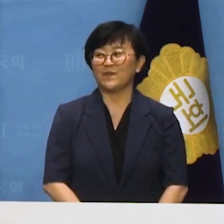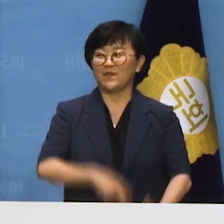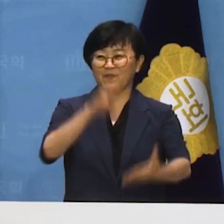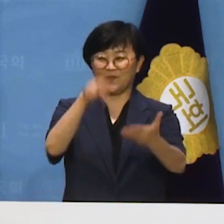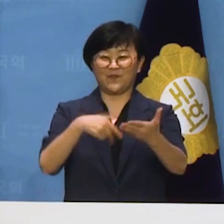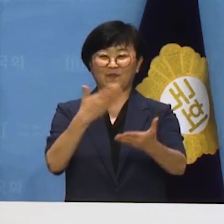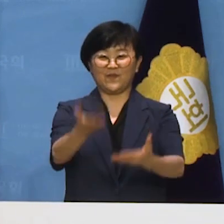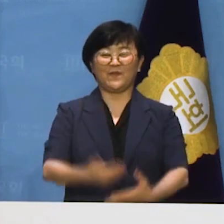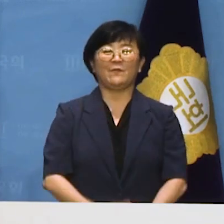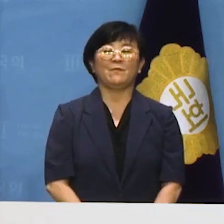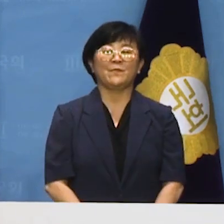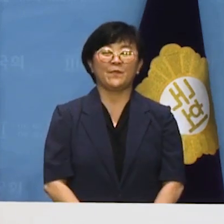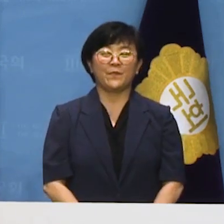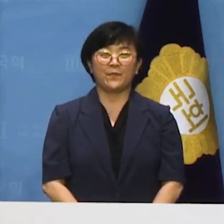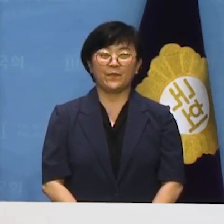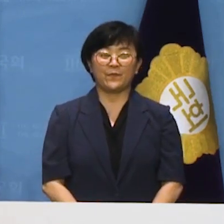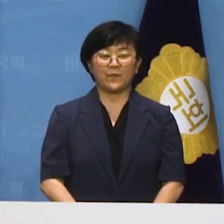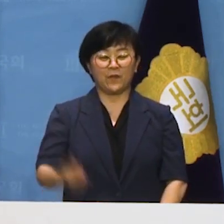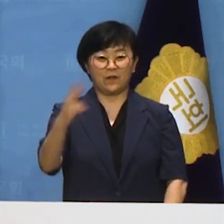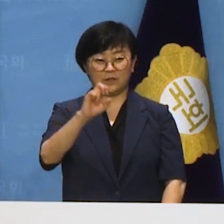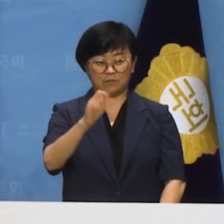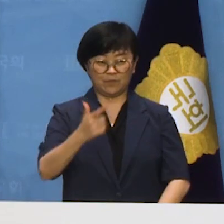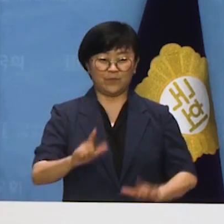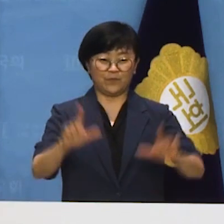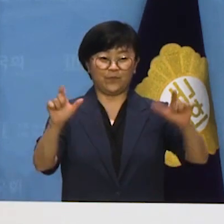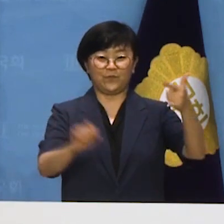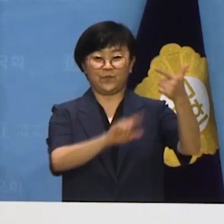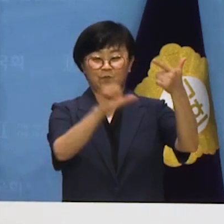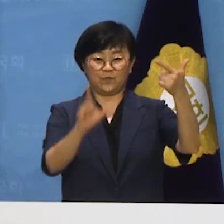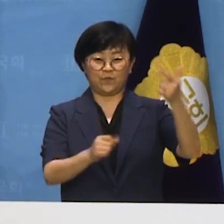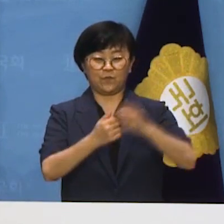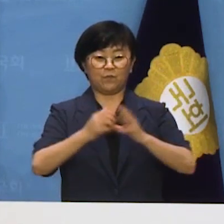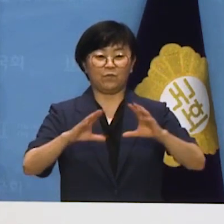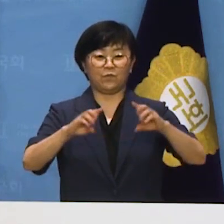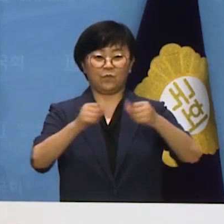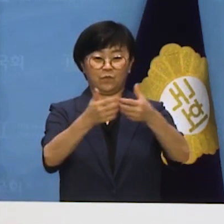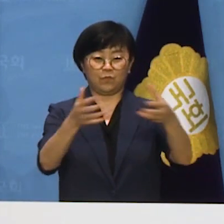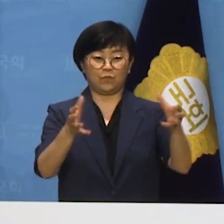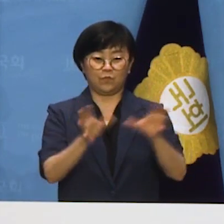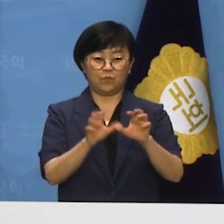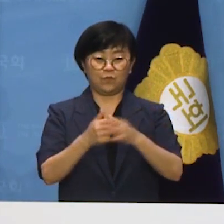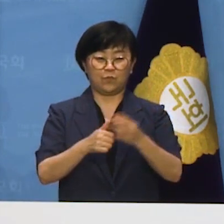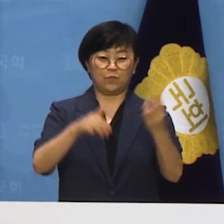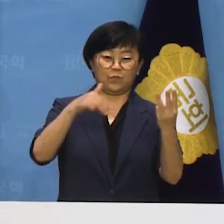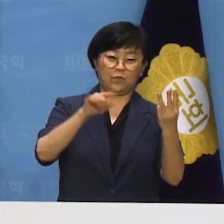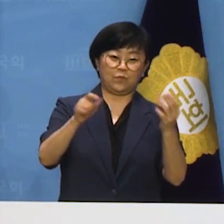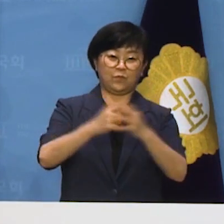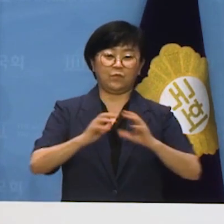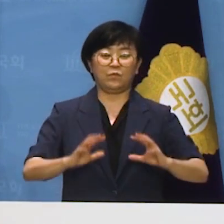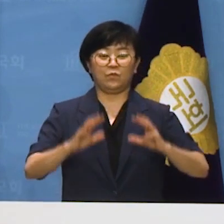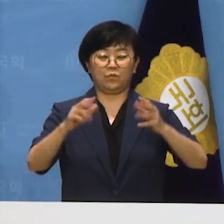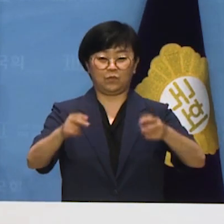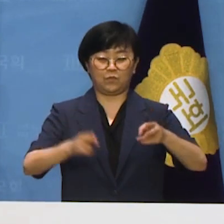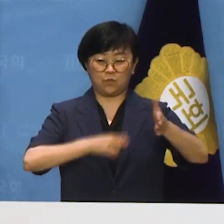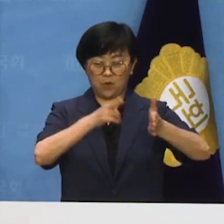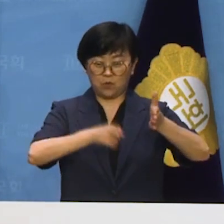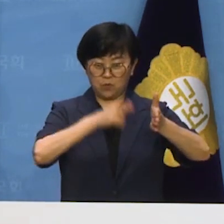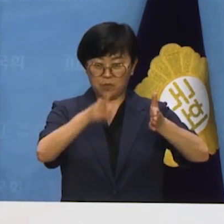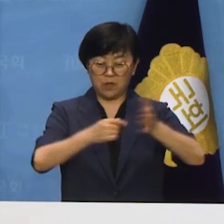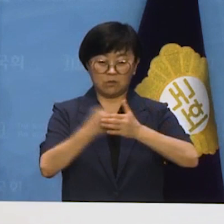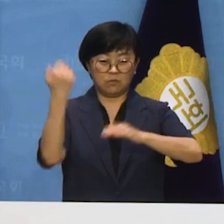낭독하도록 하겠습니다 2016년 6월 국토부가 제3차 국가철도망